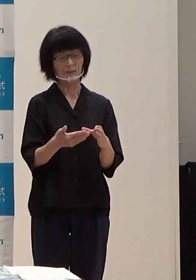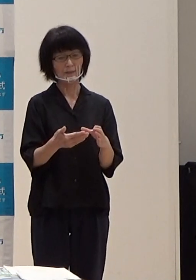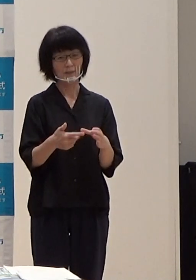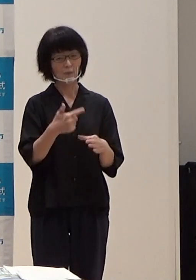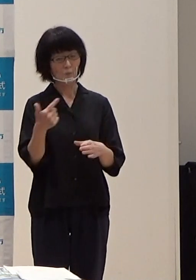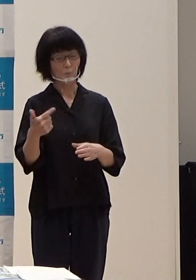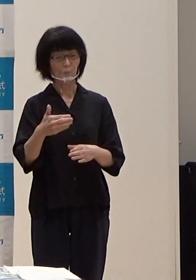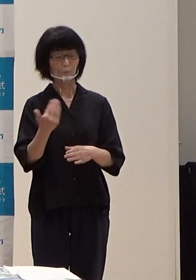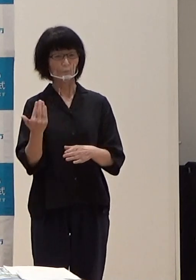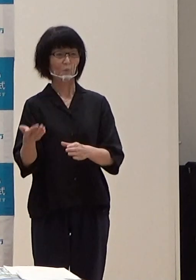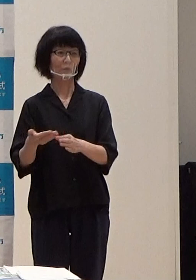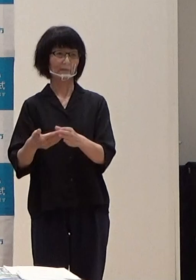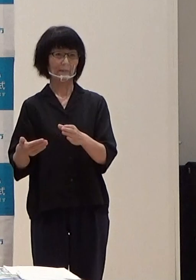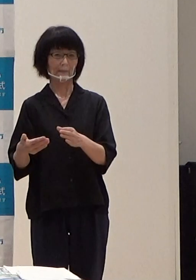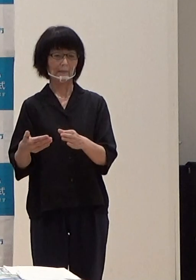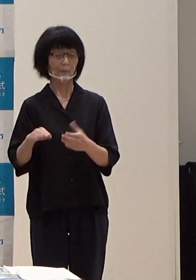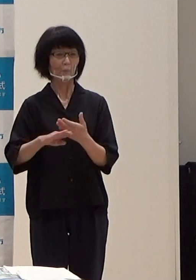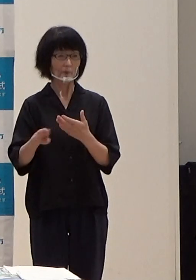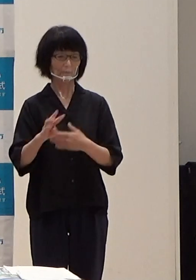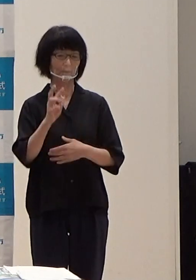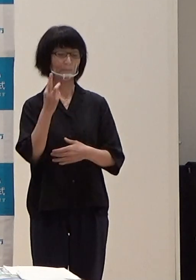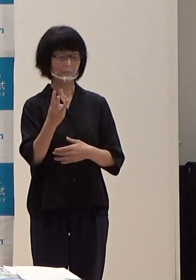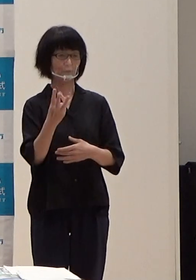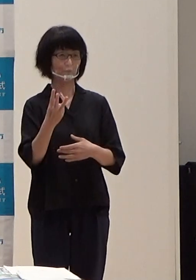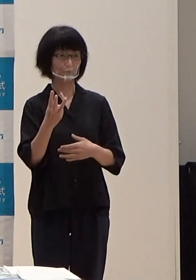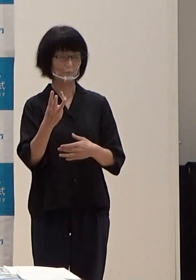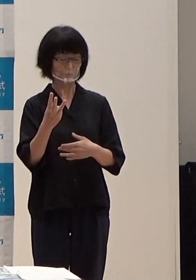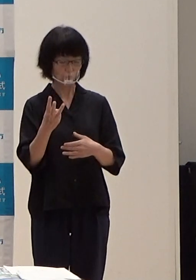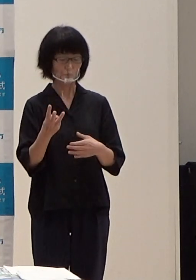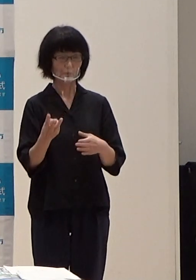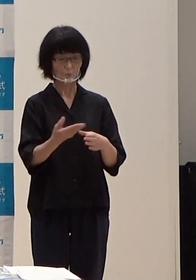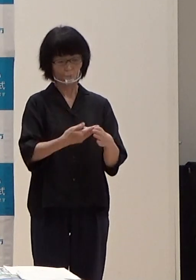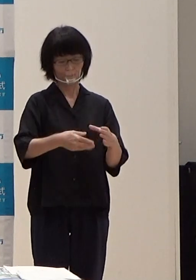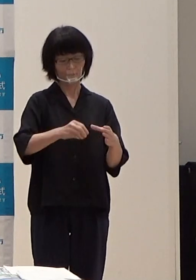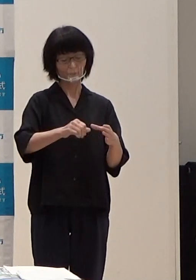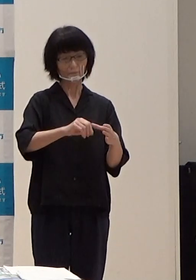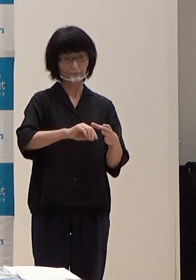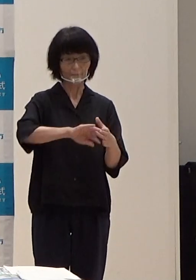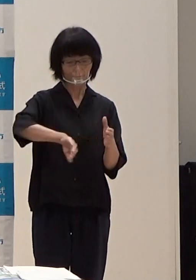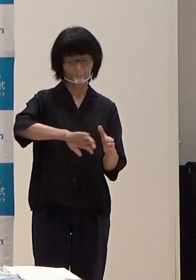3つについて浚渫工事を進めていくというものでございます。